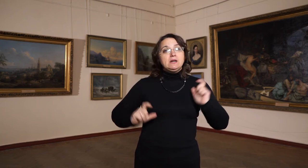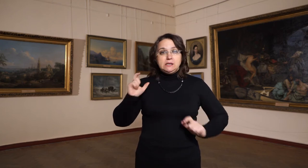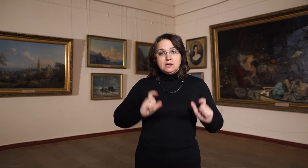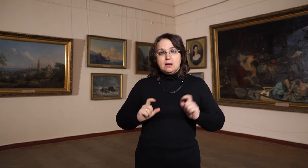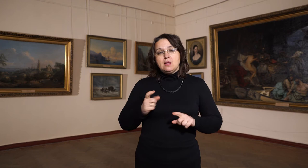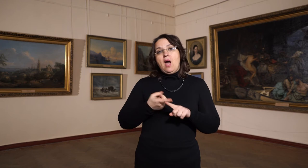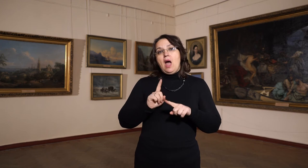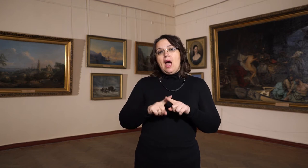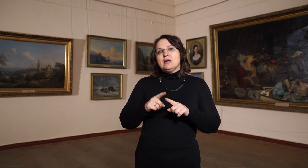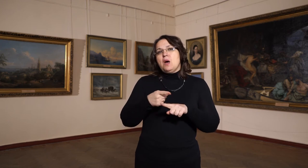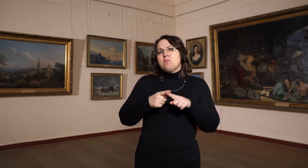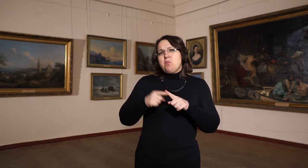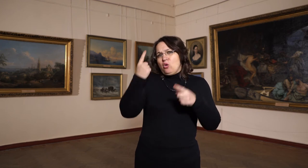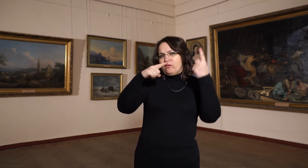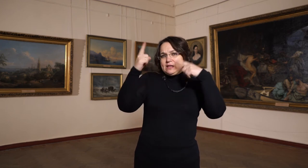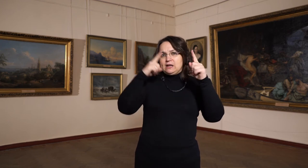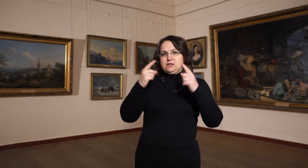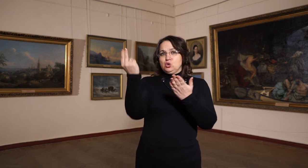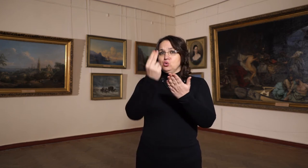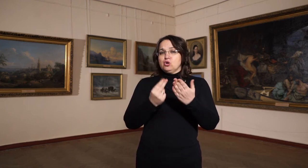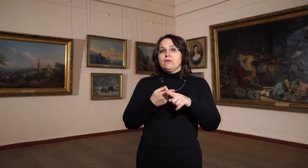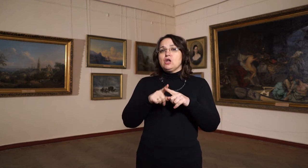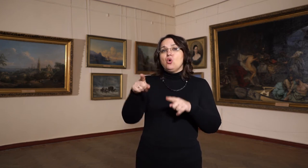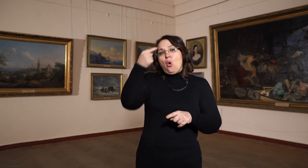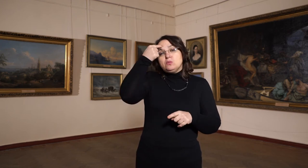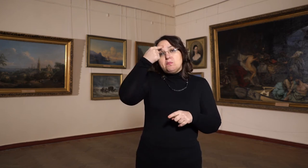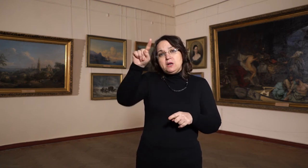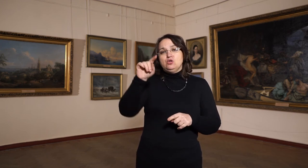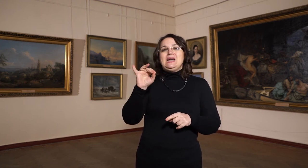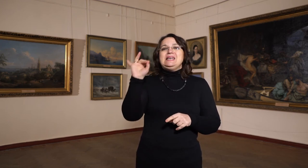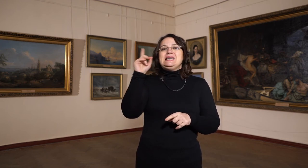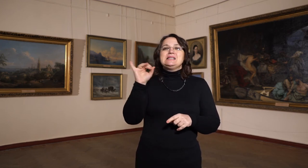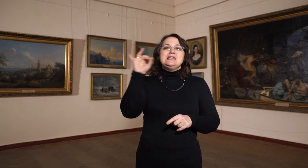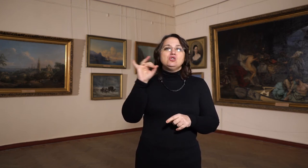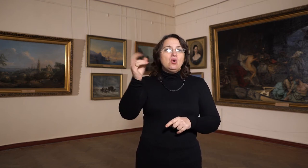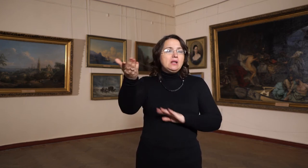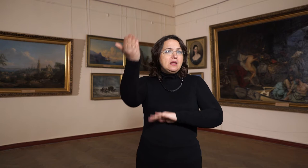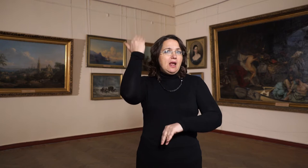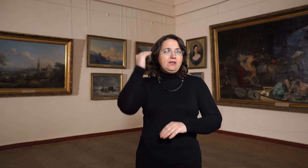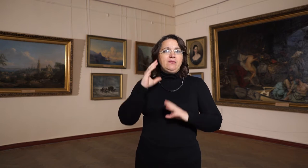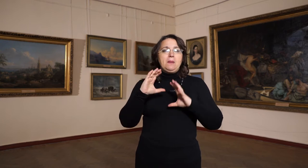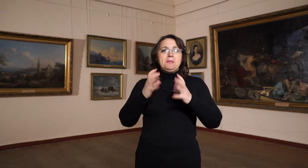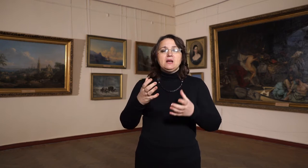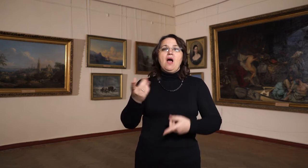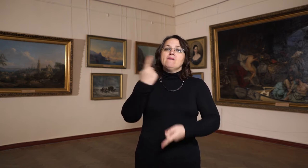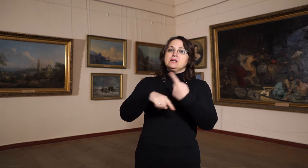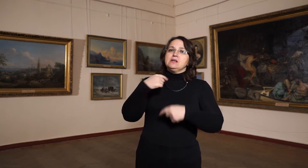Это полуфантастический сюжет, который он придумал из истории древнего мира, возвращает нас в первый век до нашей